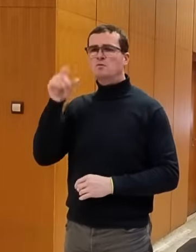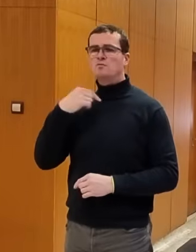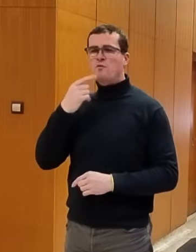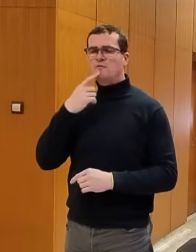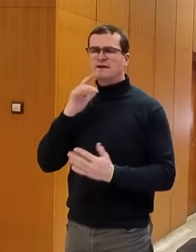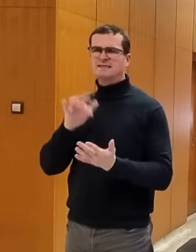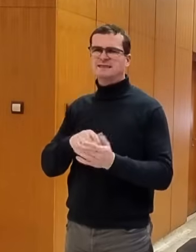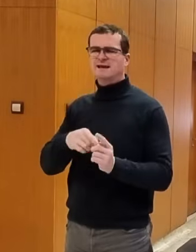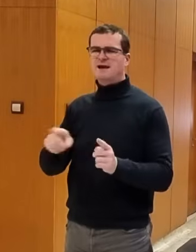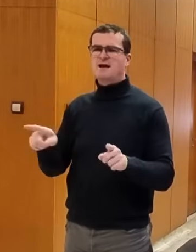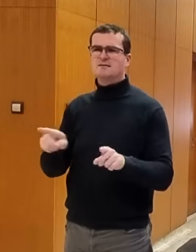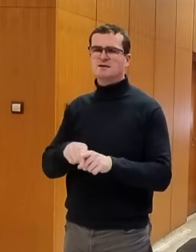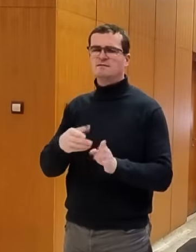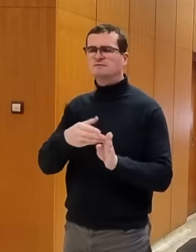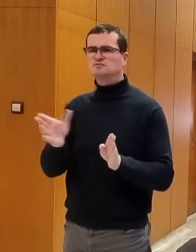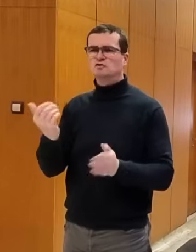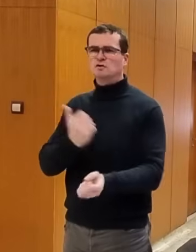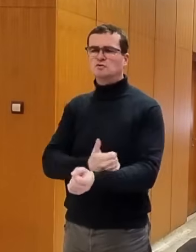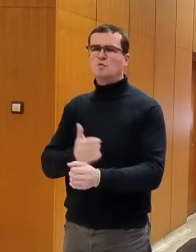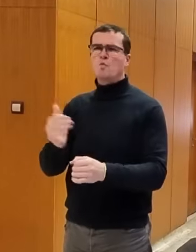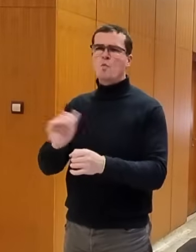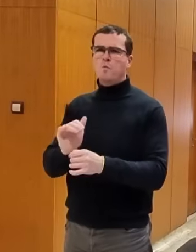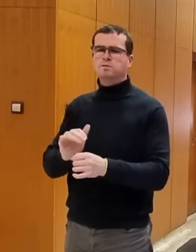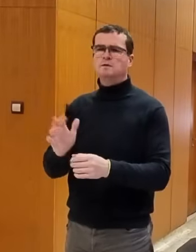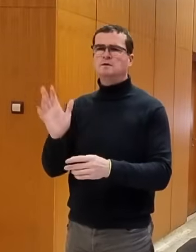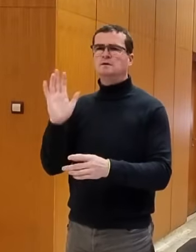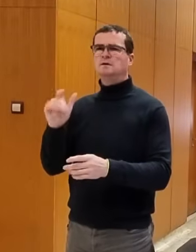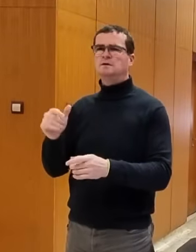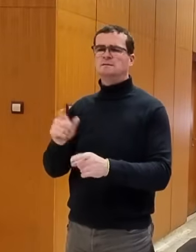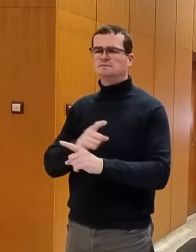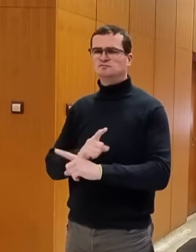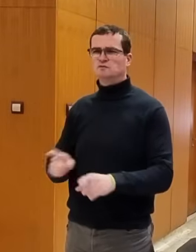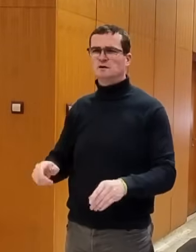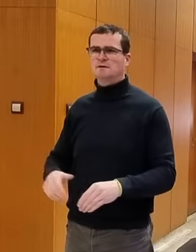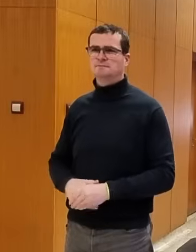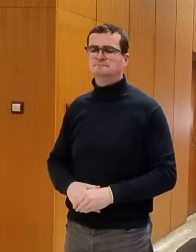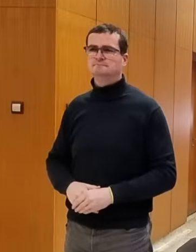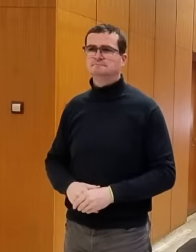Nie, dotýka sa to všetkých droh, aj húb, aj prekurzorov. Ale...